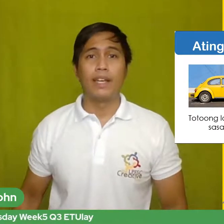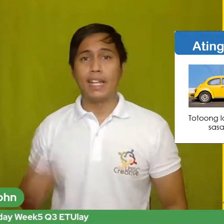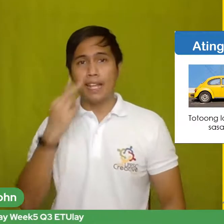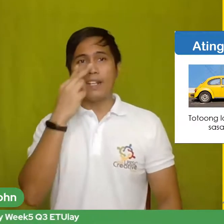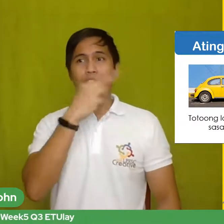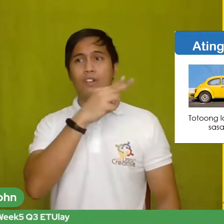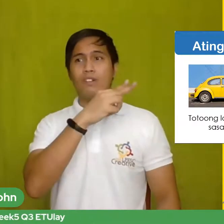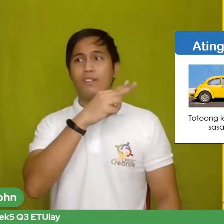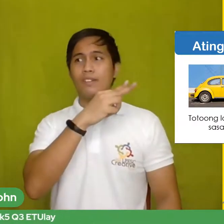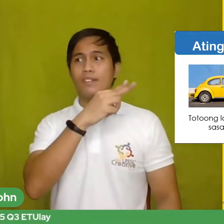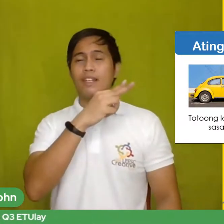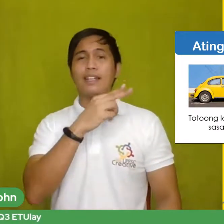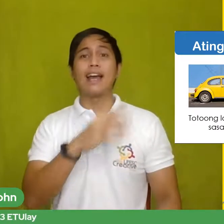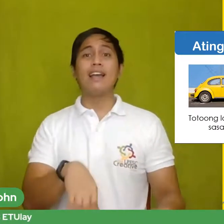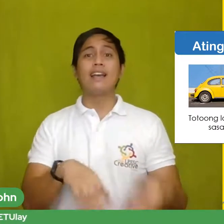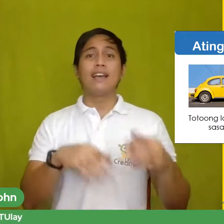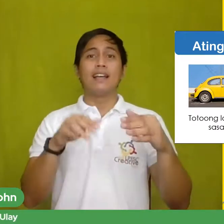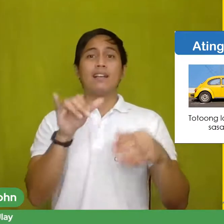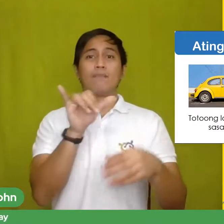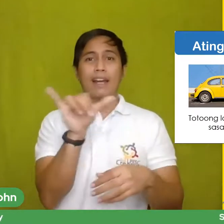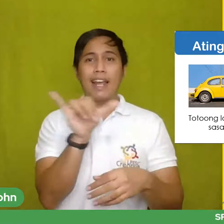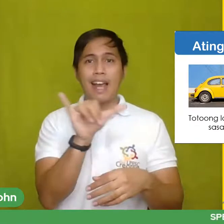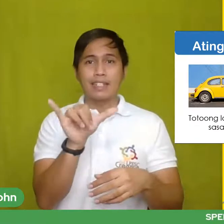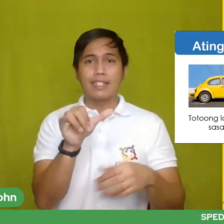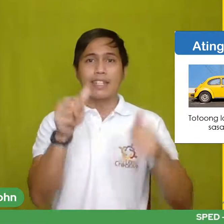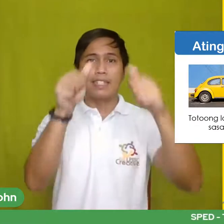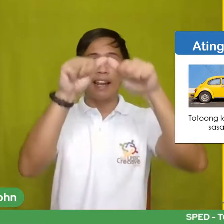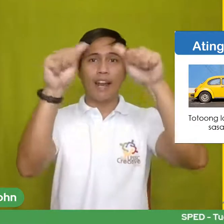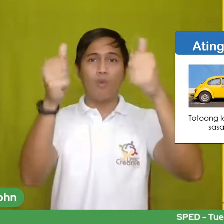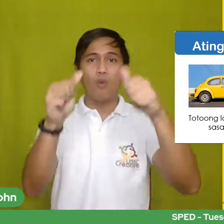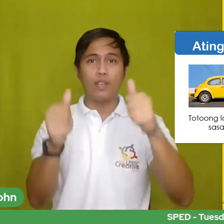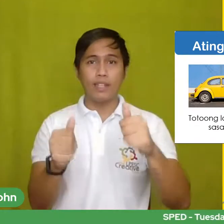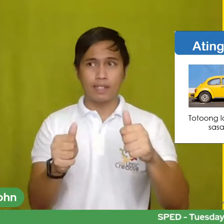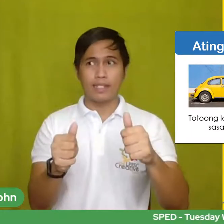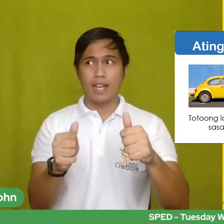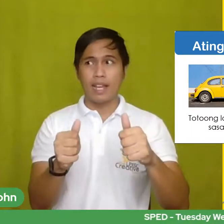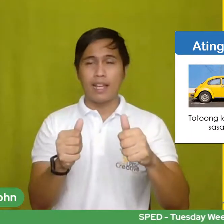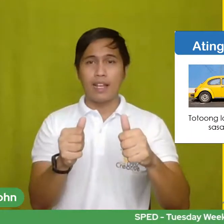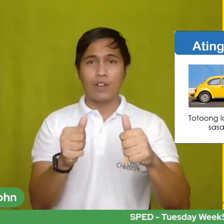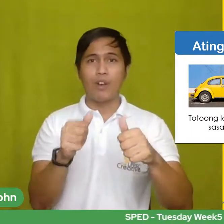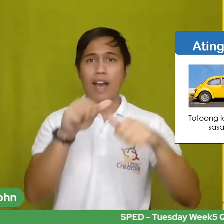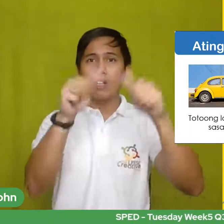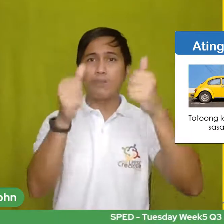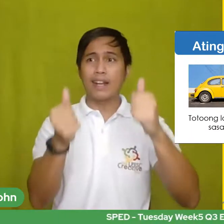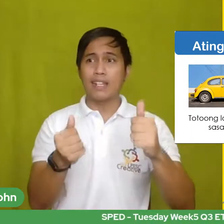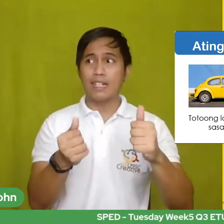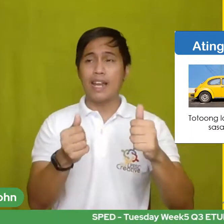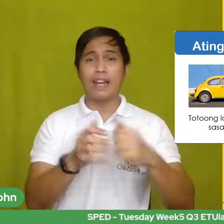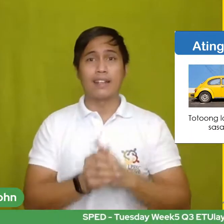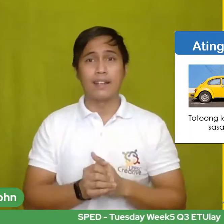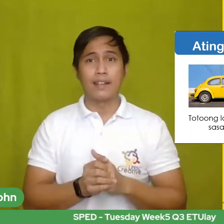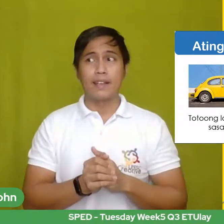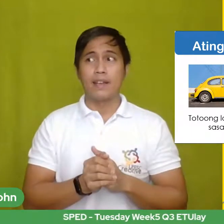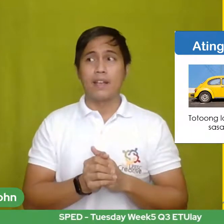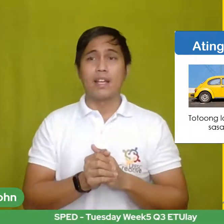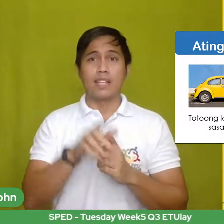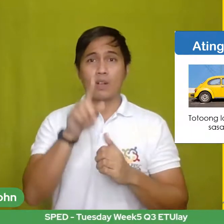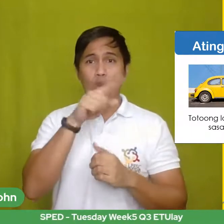Makikita ninyo na parehas sila ng hugis, no? Halos parehas sila sa